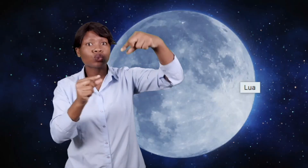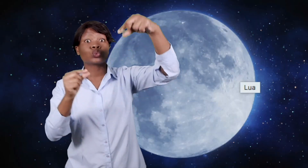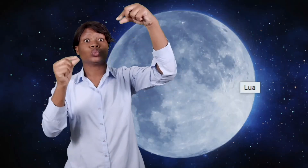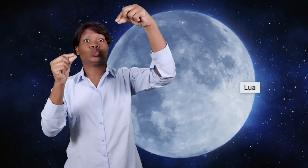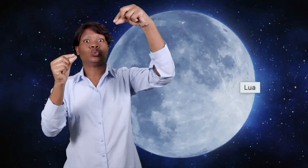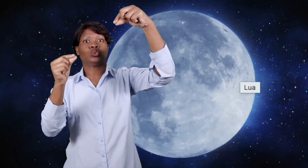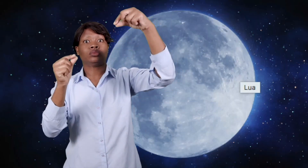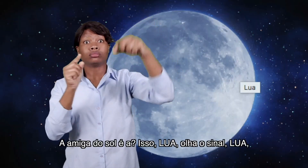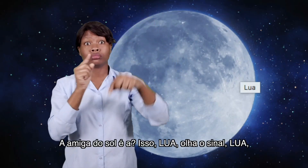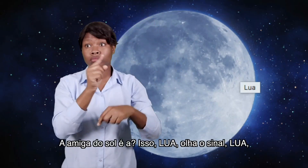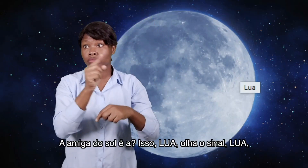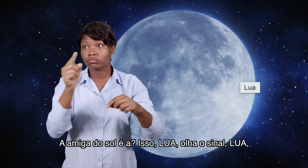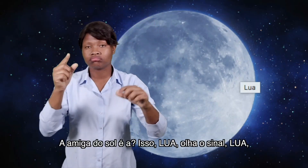Isso! Lua